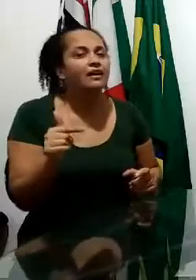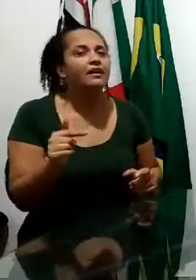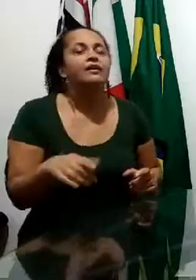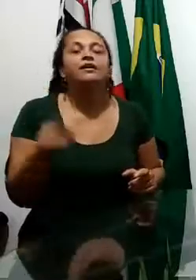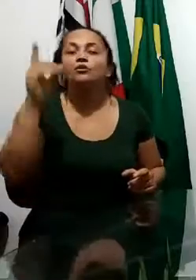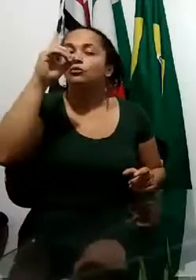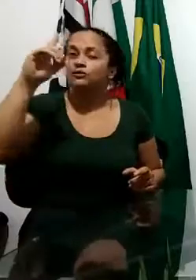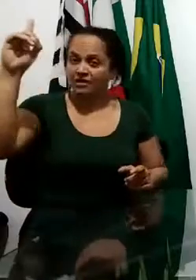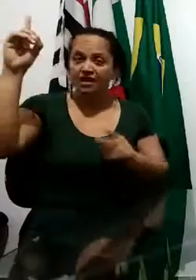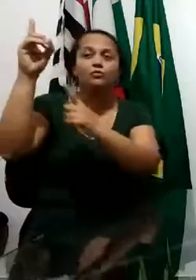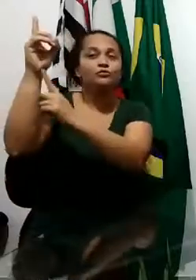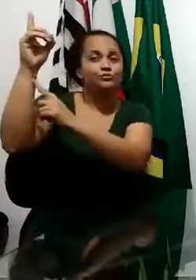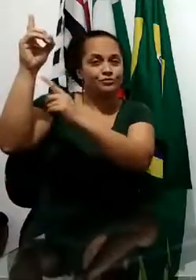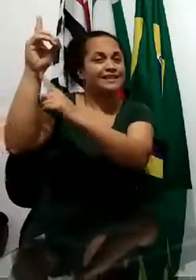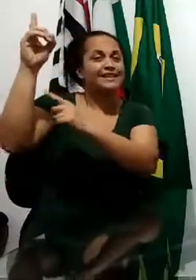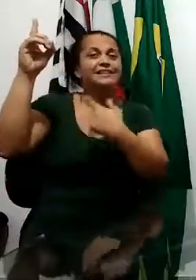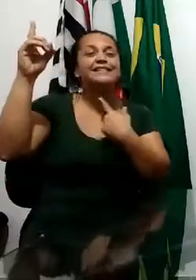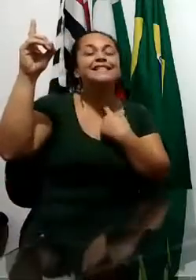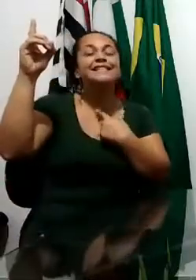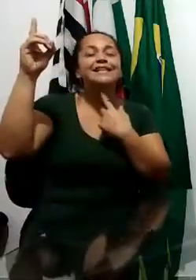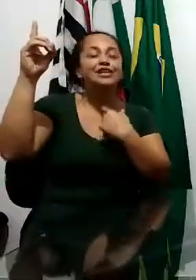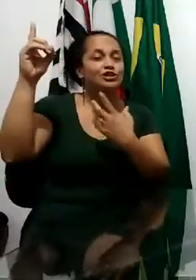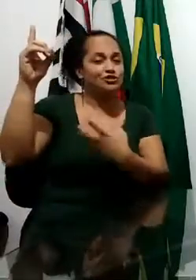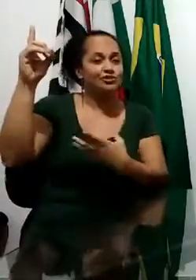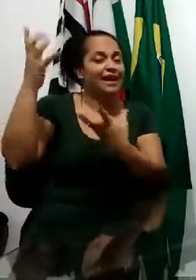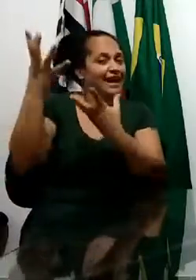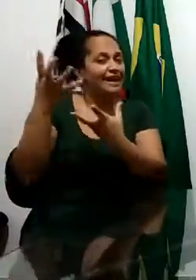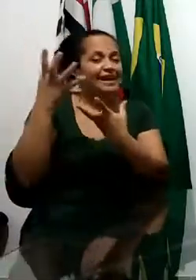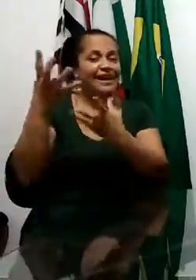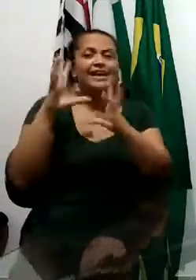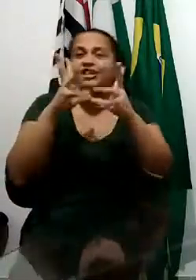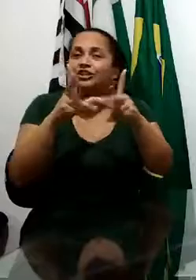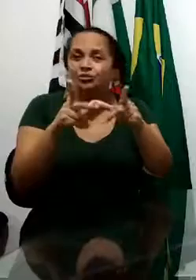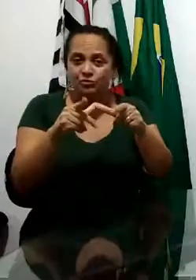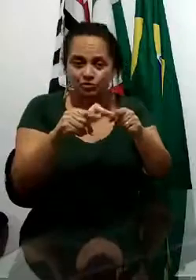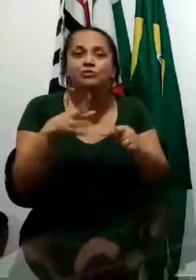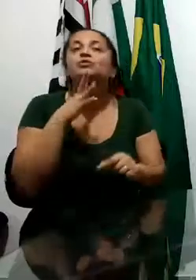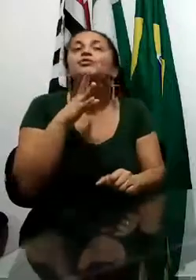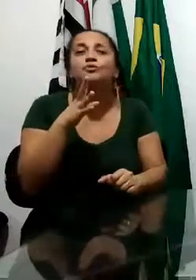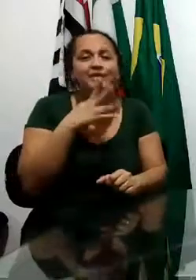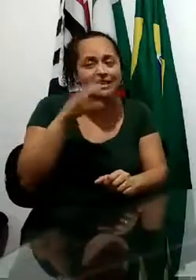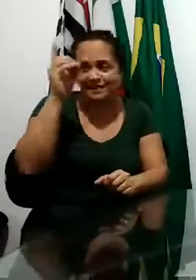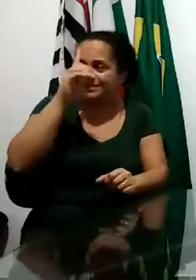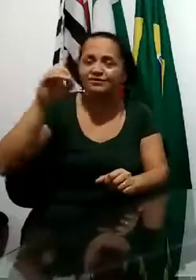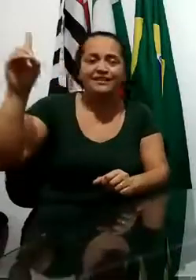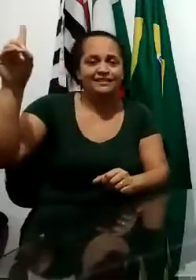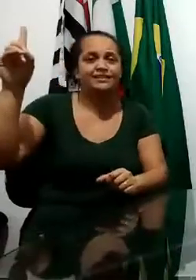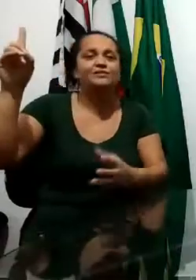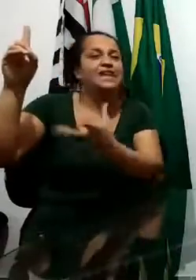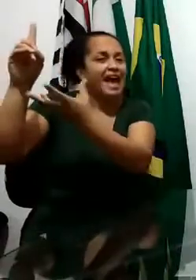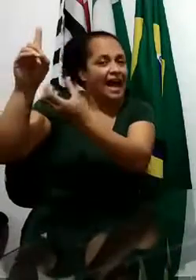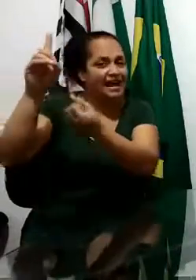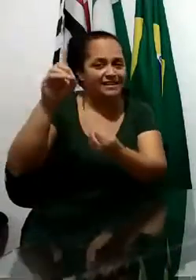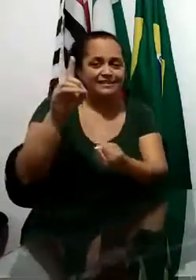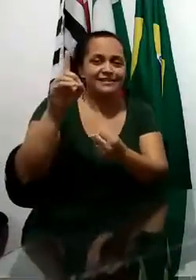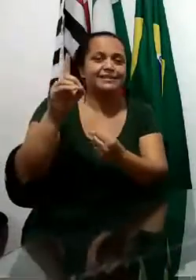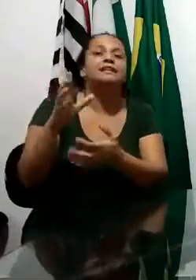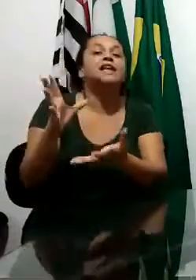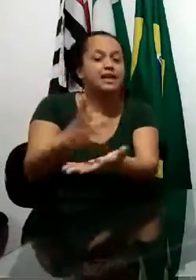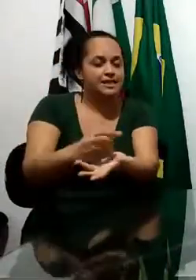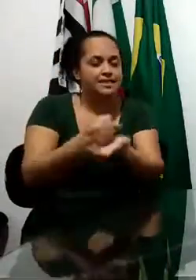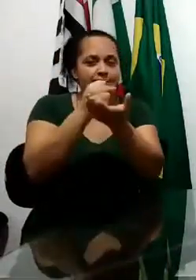que todos cheguem ao pleno conhecimento da verdade, se convertam e sejam